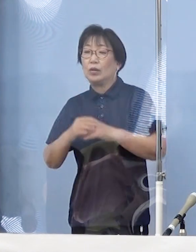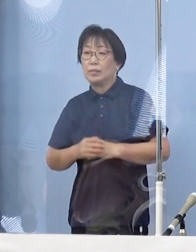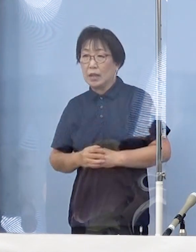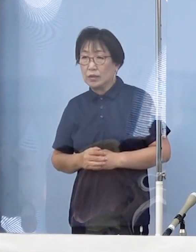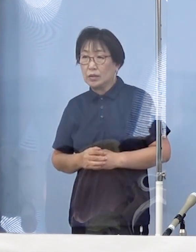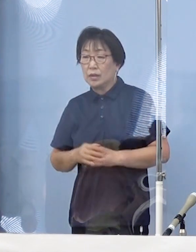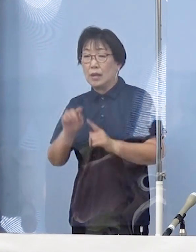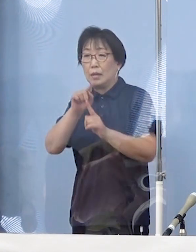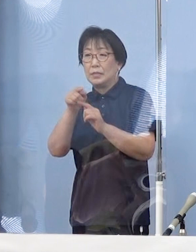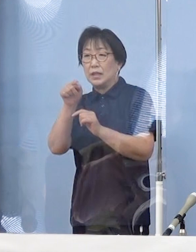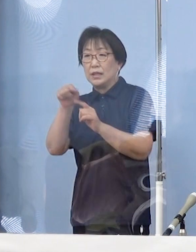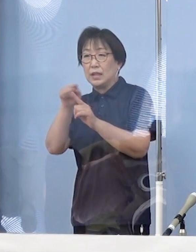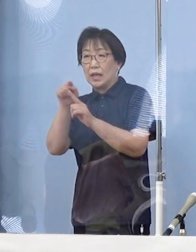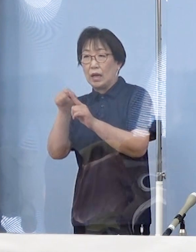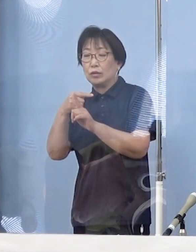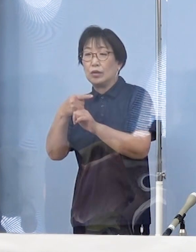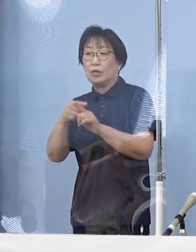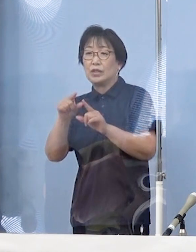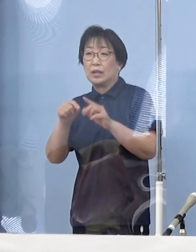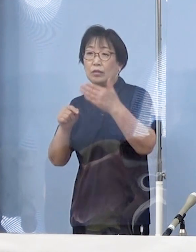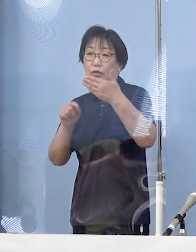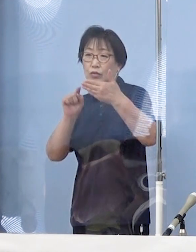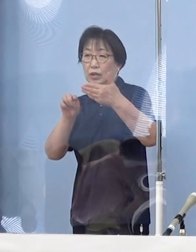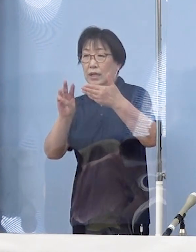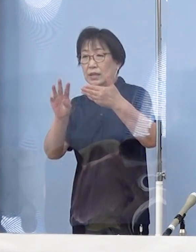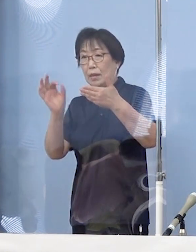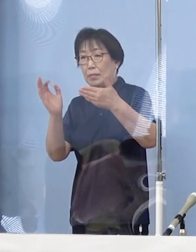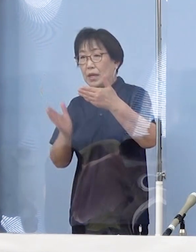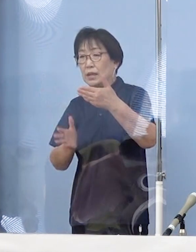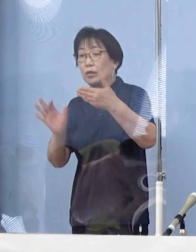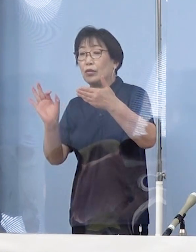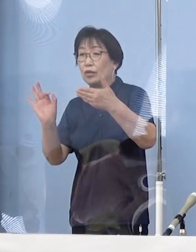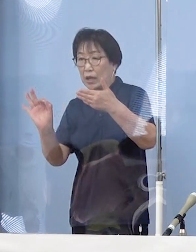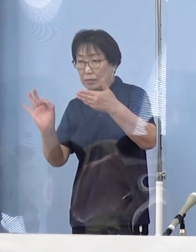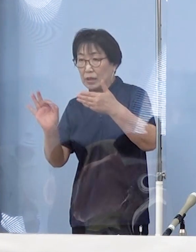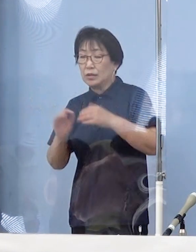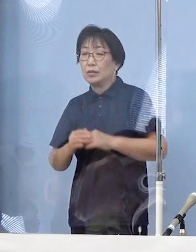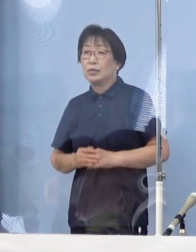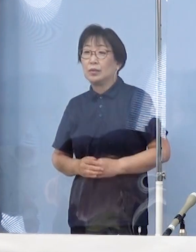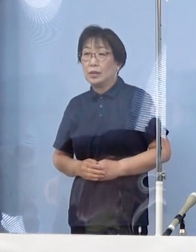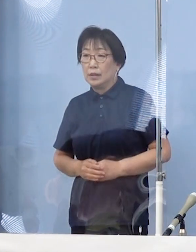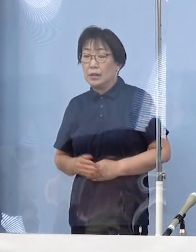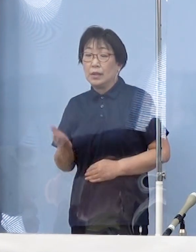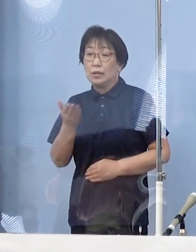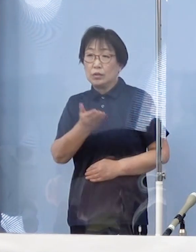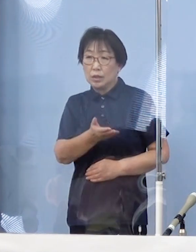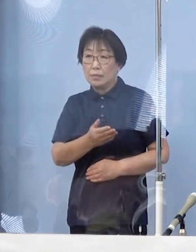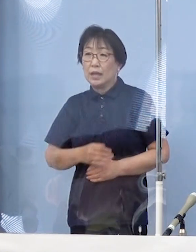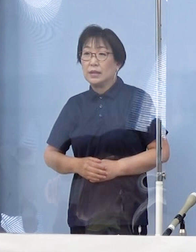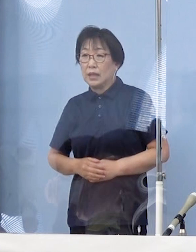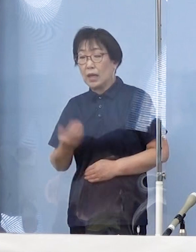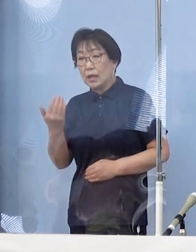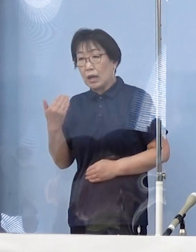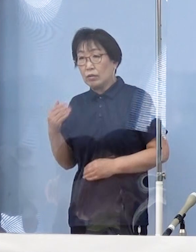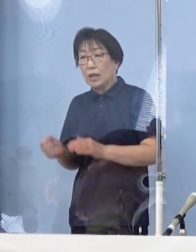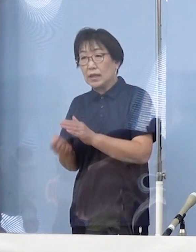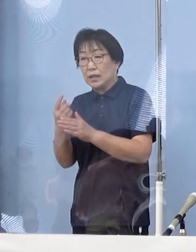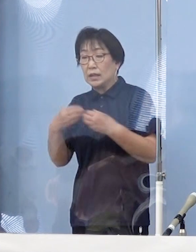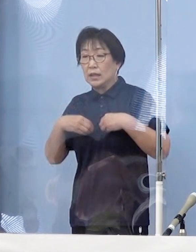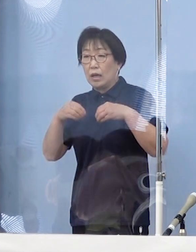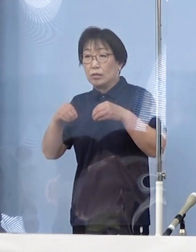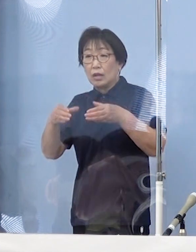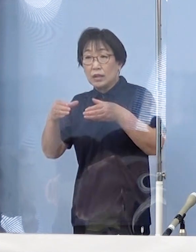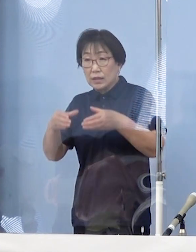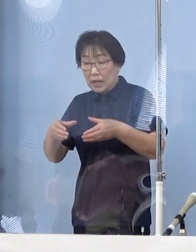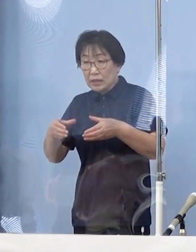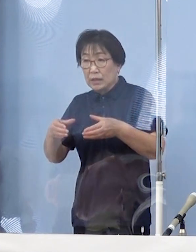また PCR 陽性率は 9.3% となります。続きまして過去に発生したクラスターについて